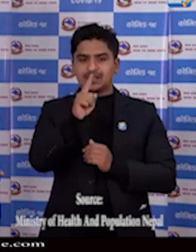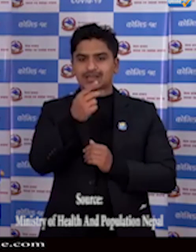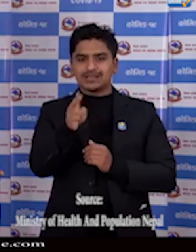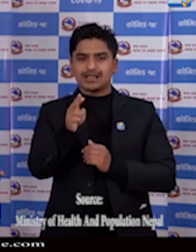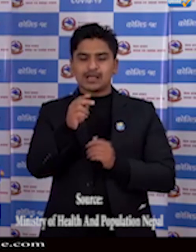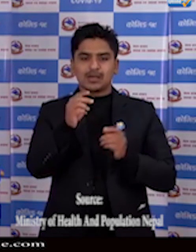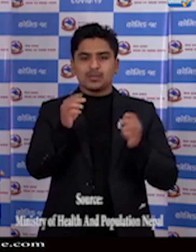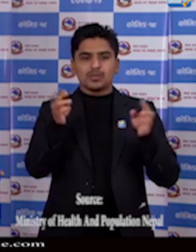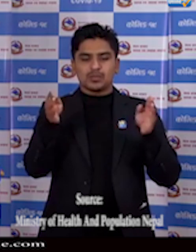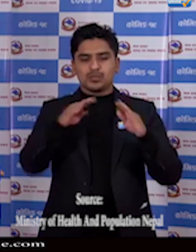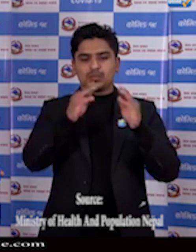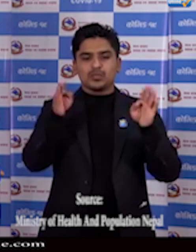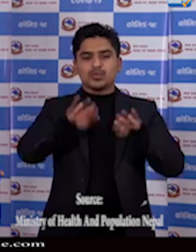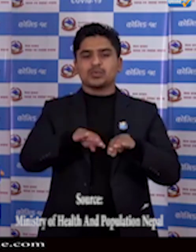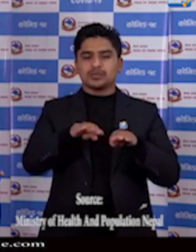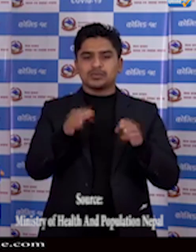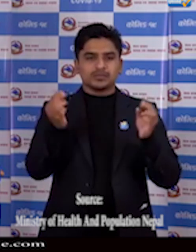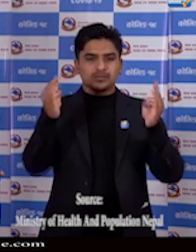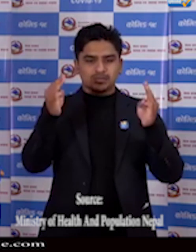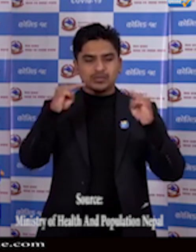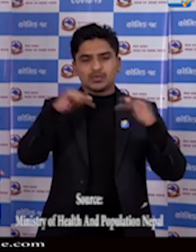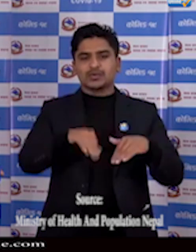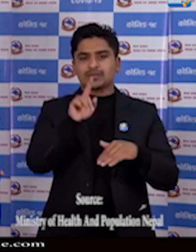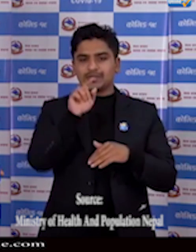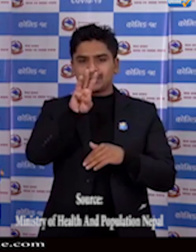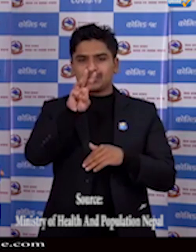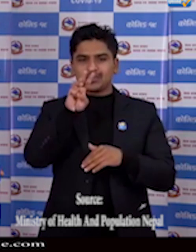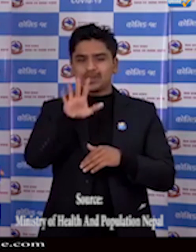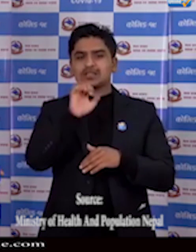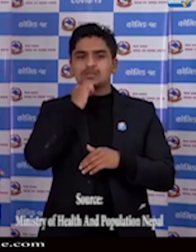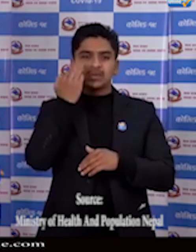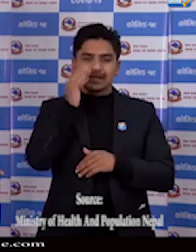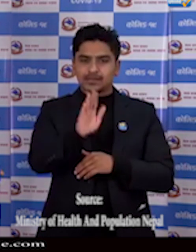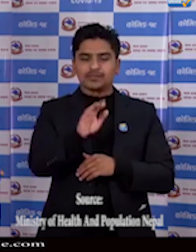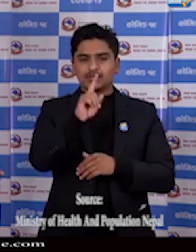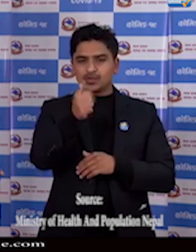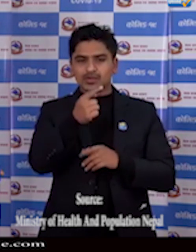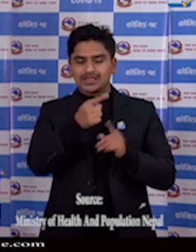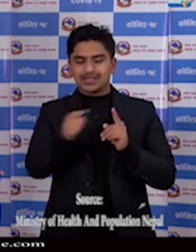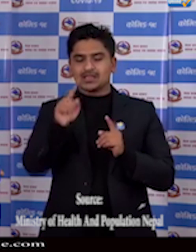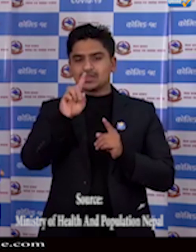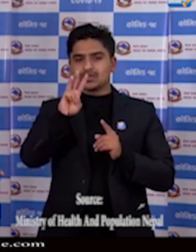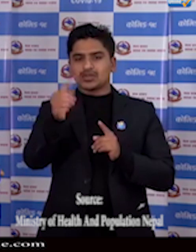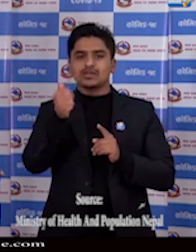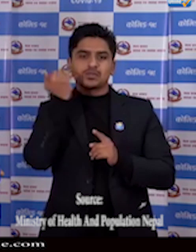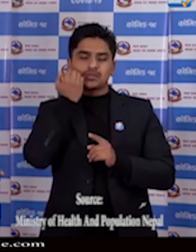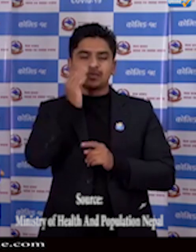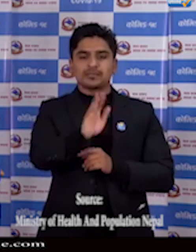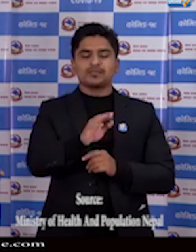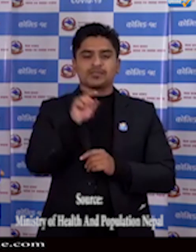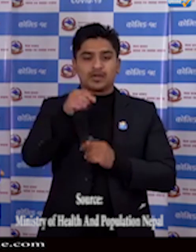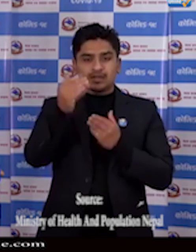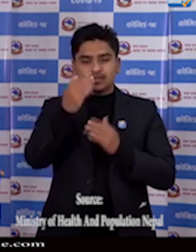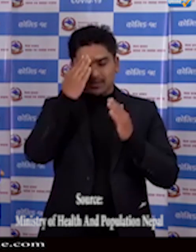1 मुगुका 35 महिला हुनुहुन्छ भने सुर्खेतका 16-36 उमेरका पुरुषहरू हुनुहुन्छ। यसरी